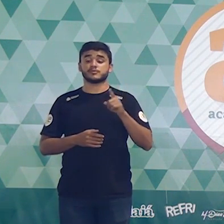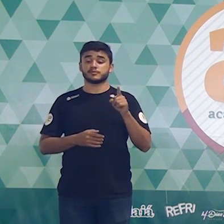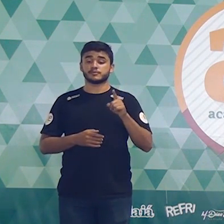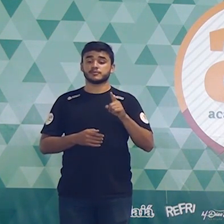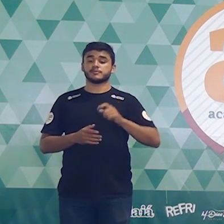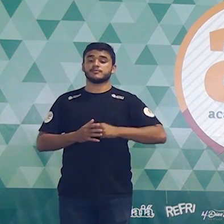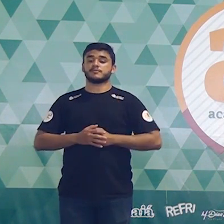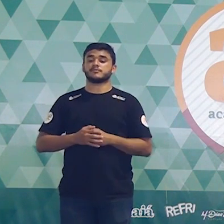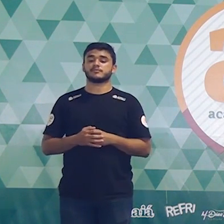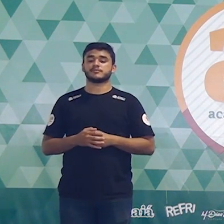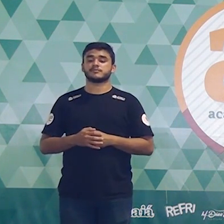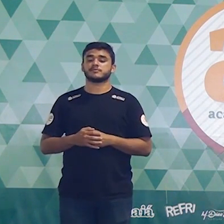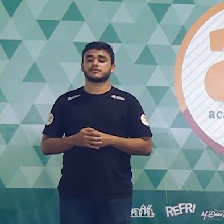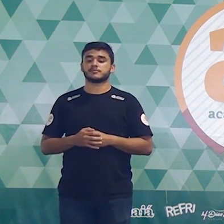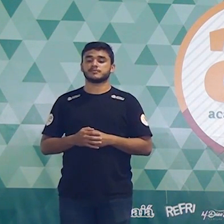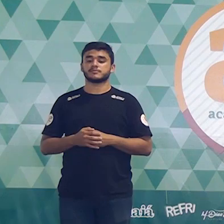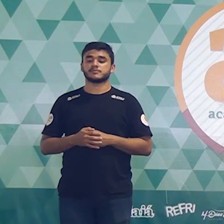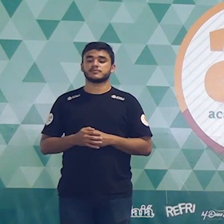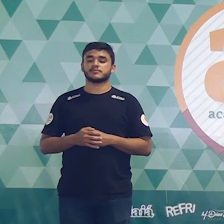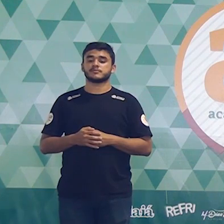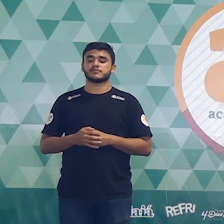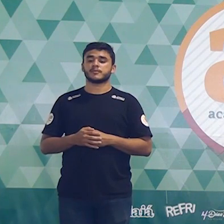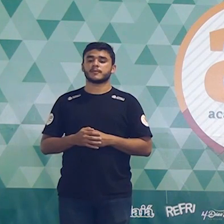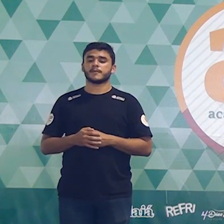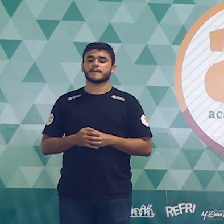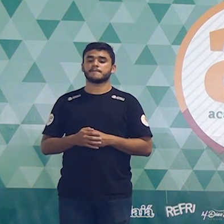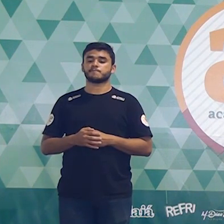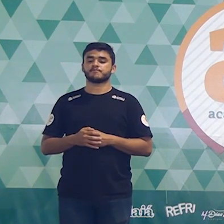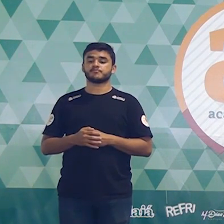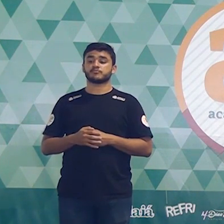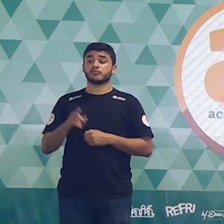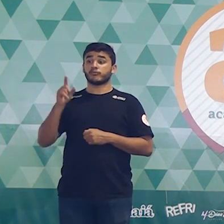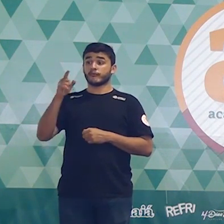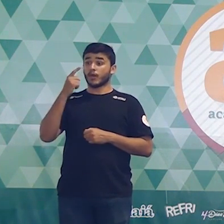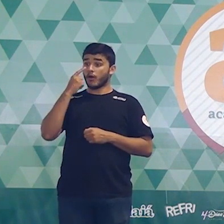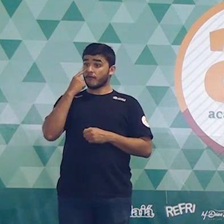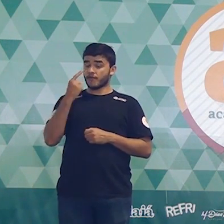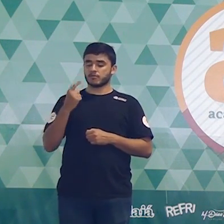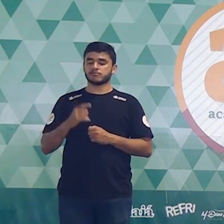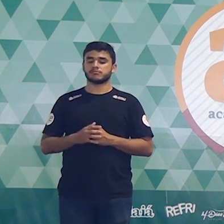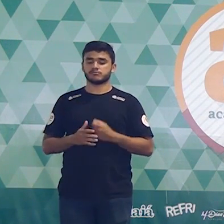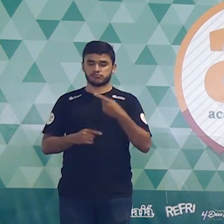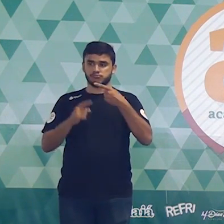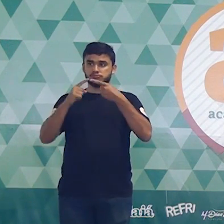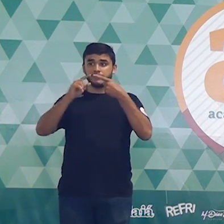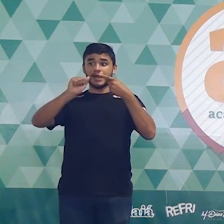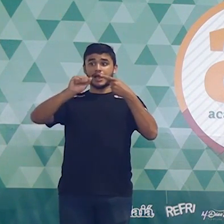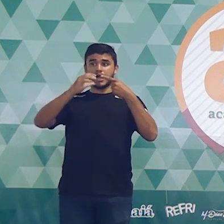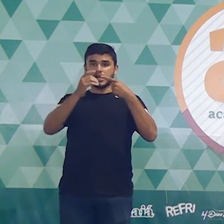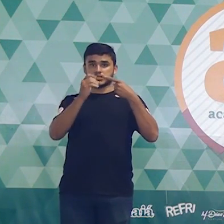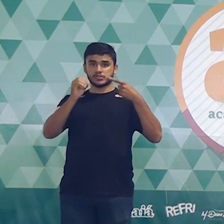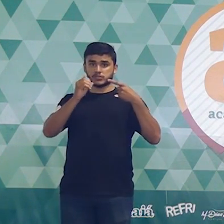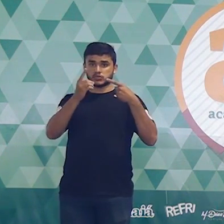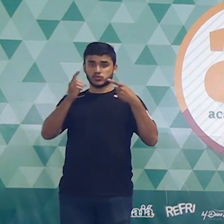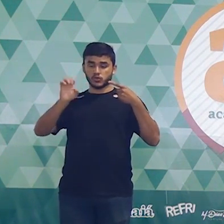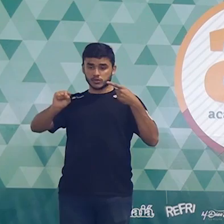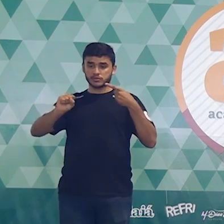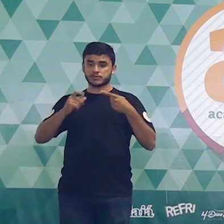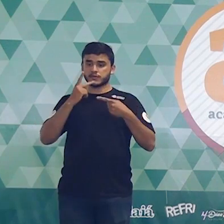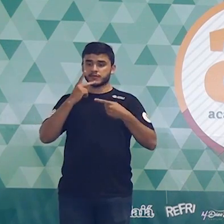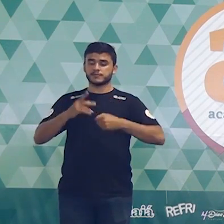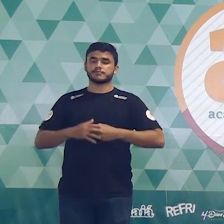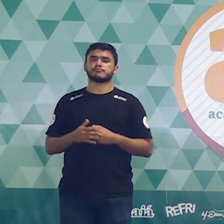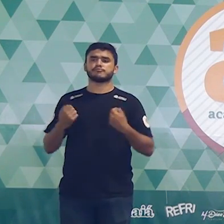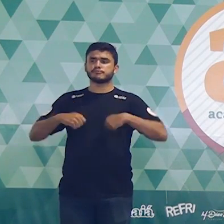Evite como ações interventivas. O que é que eu botei aí, ó? Todo indivíduo deve conscientizar-se. Que o poder público,